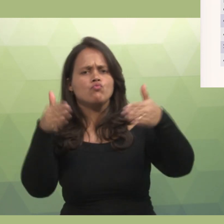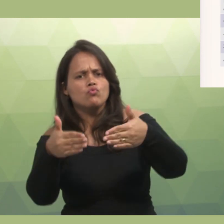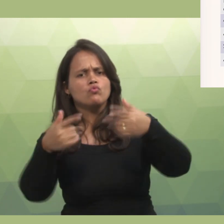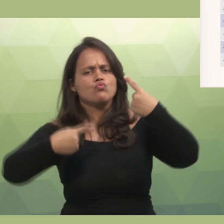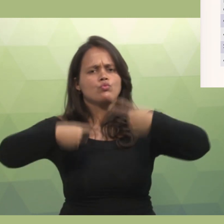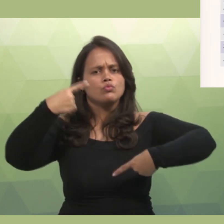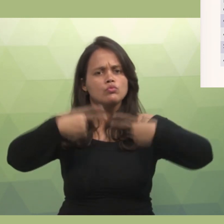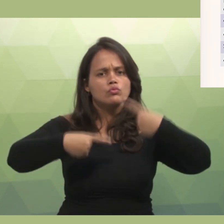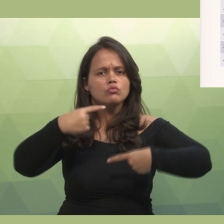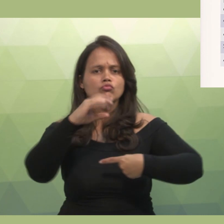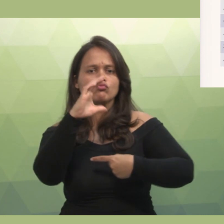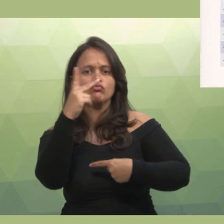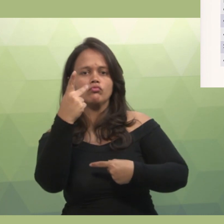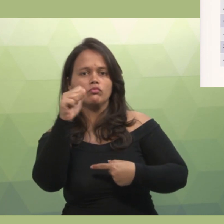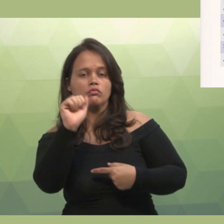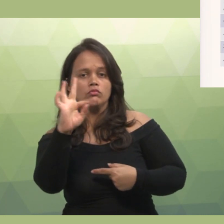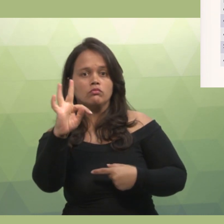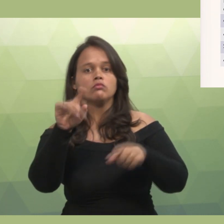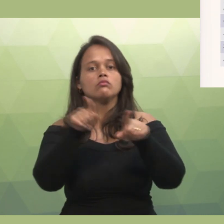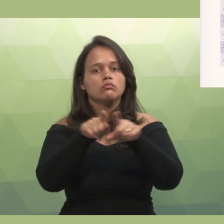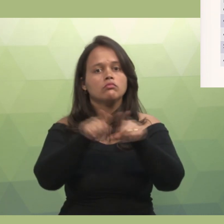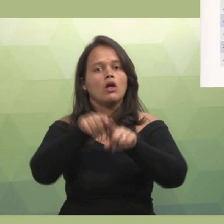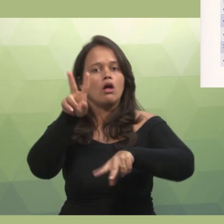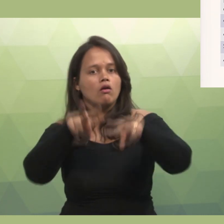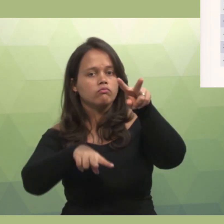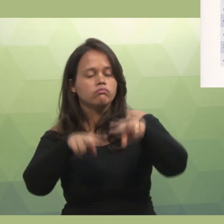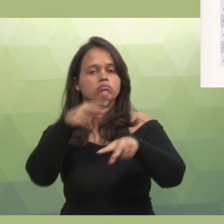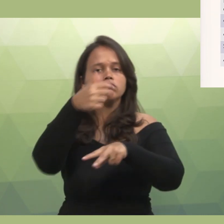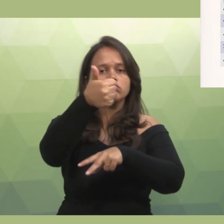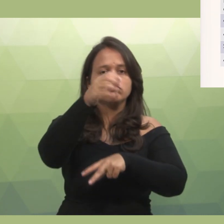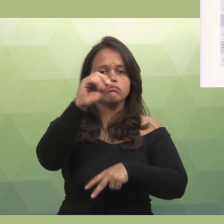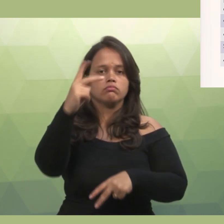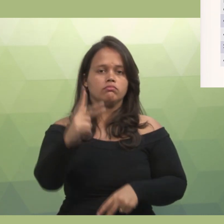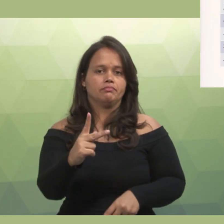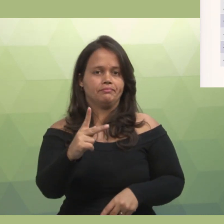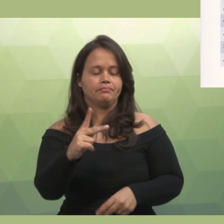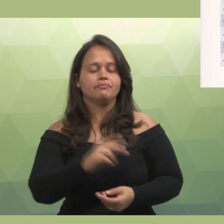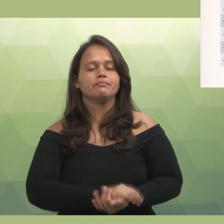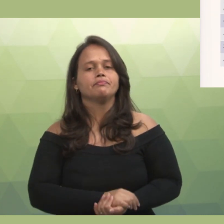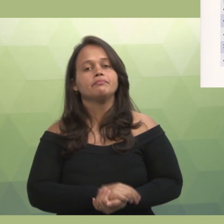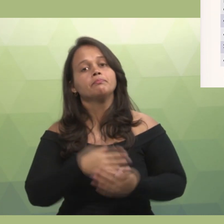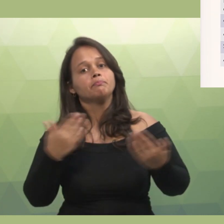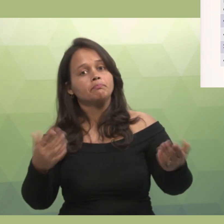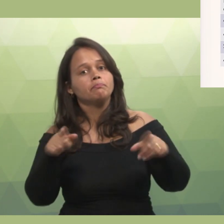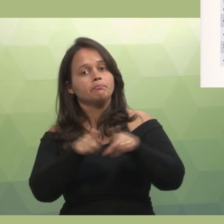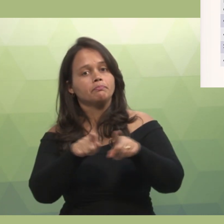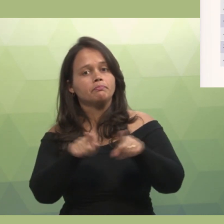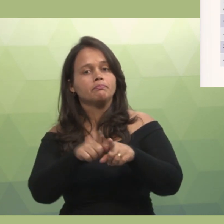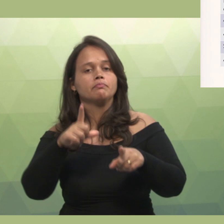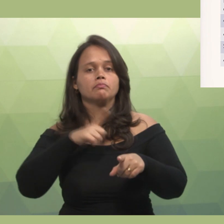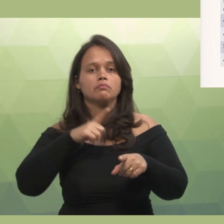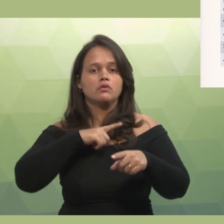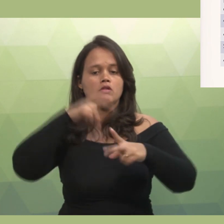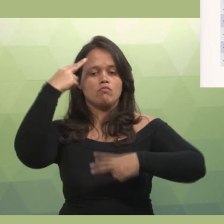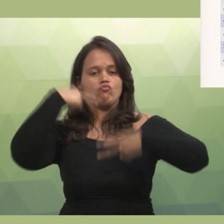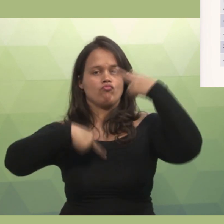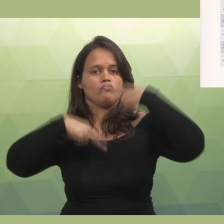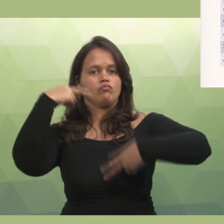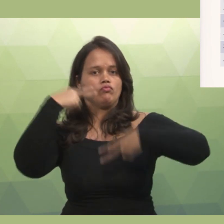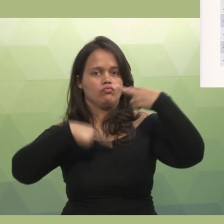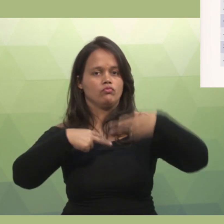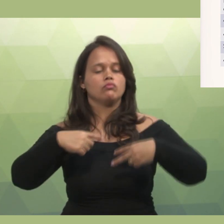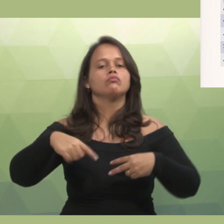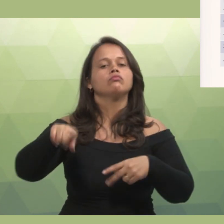de discussão e chat será avaliada no total de 10 pontos. Além disso, haverá uma